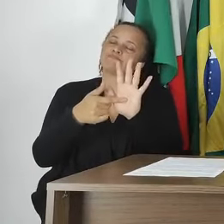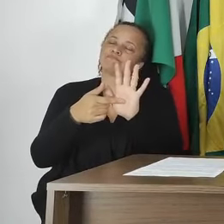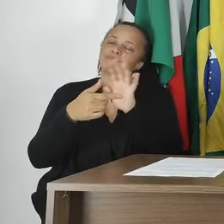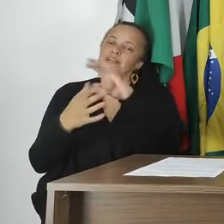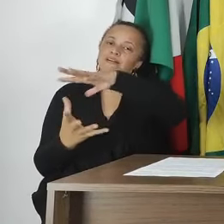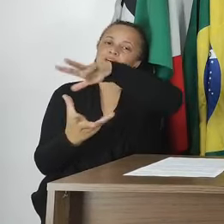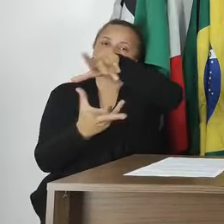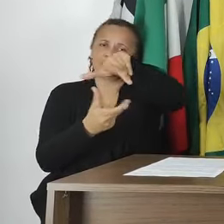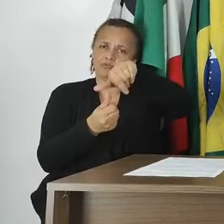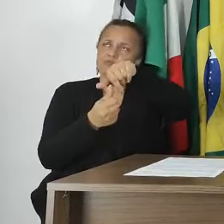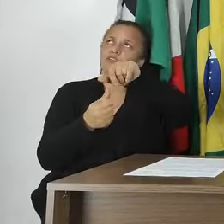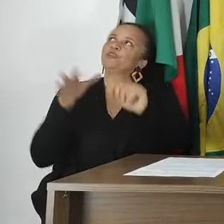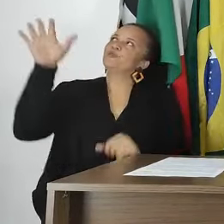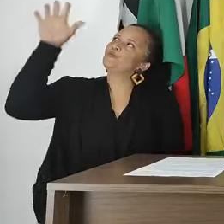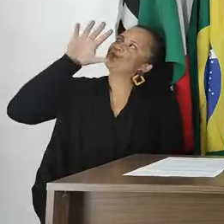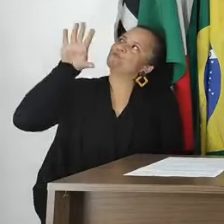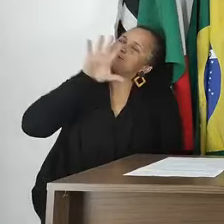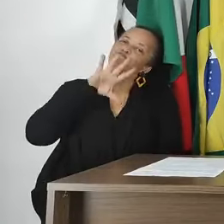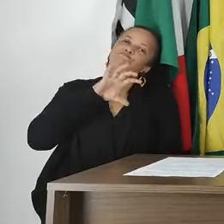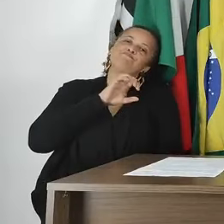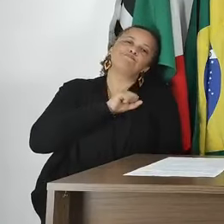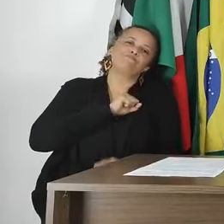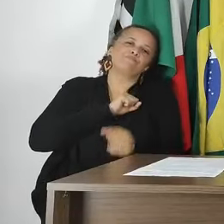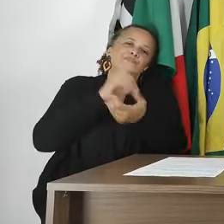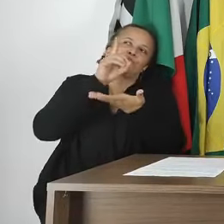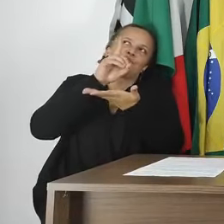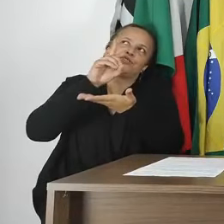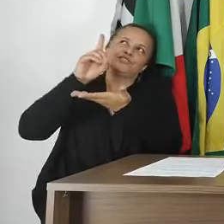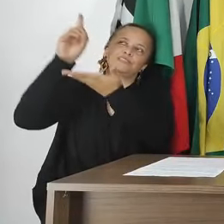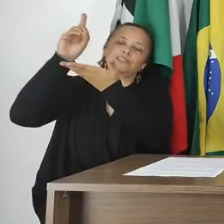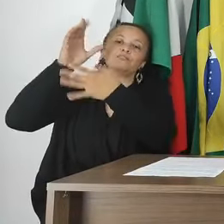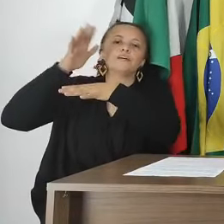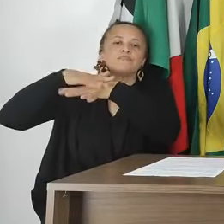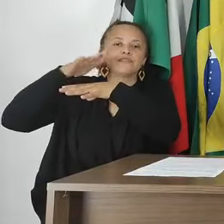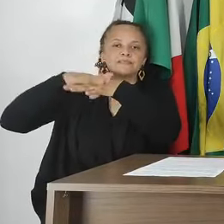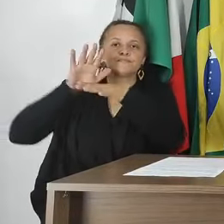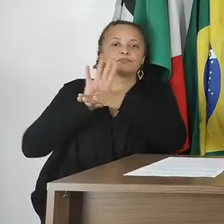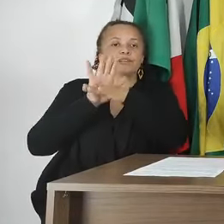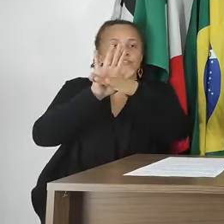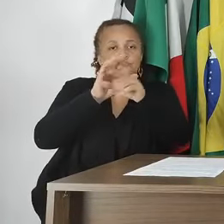Deus, realizando as obras sociais. Ou seja,